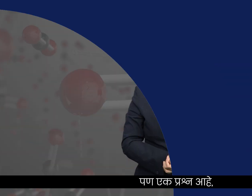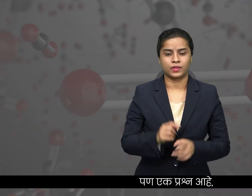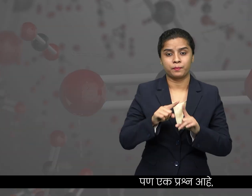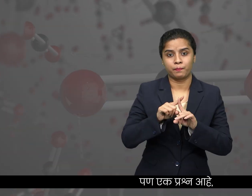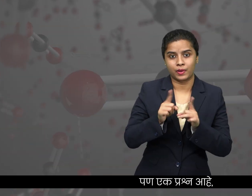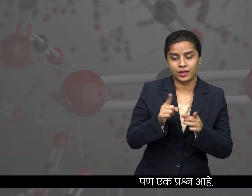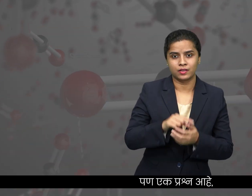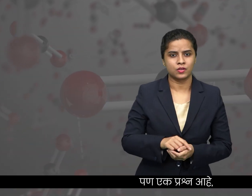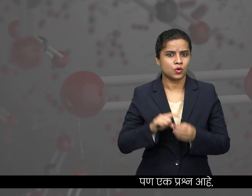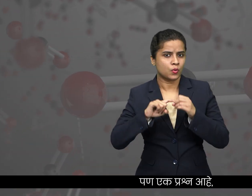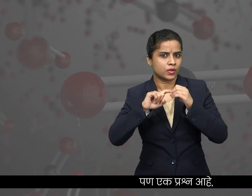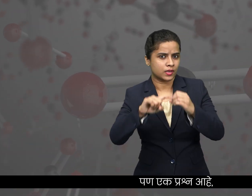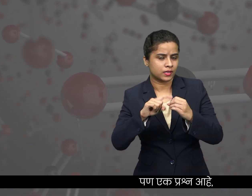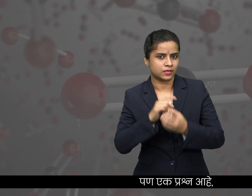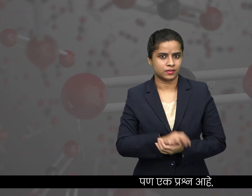पण एक प्रश्न आहे,